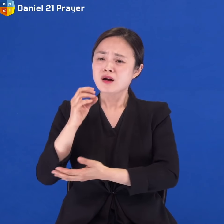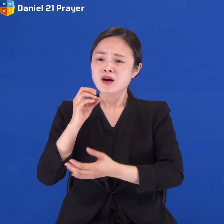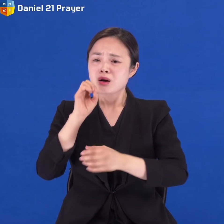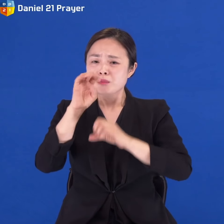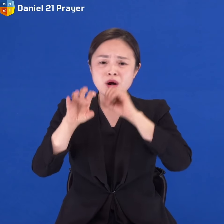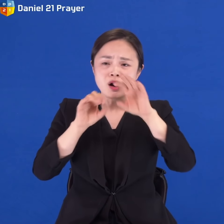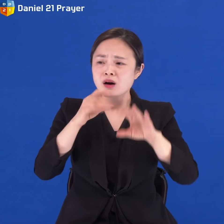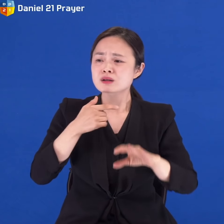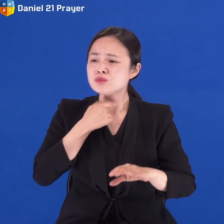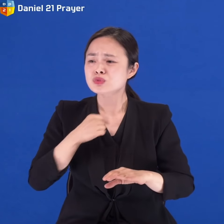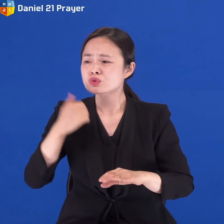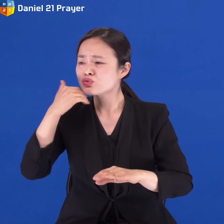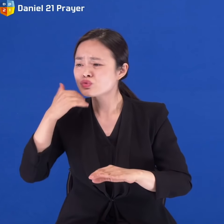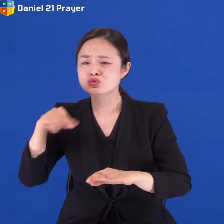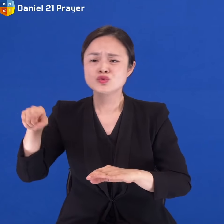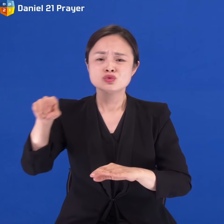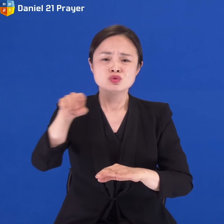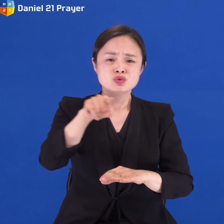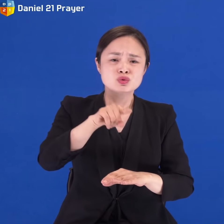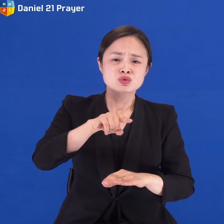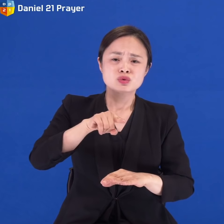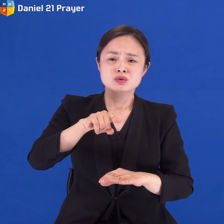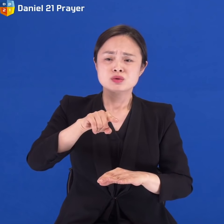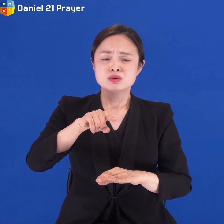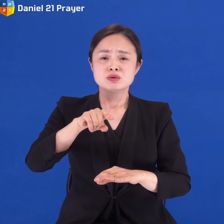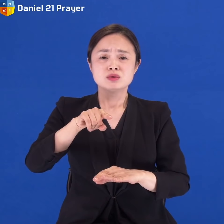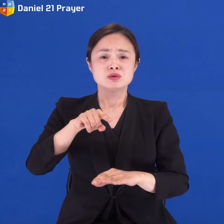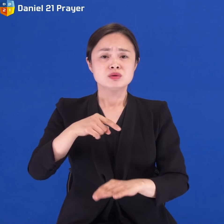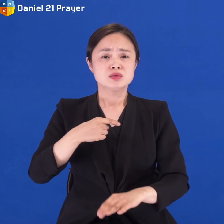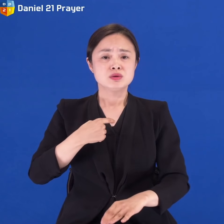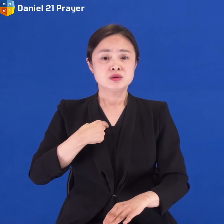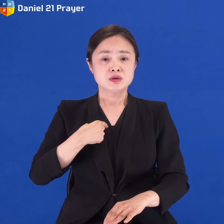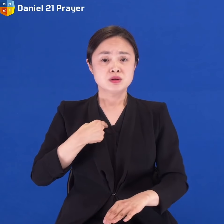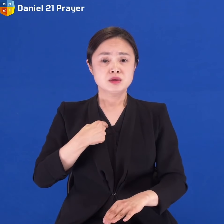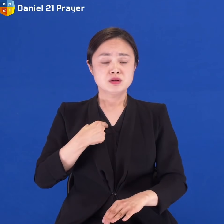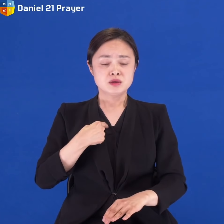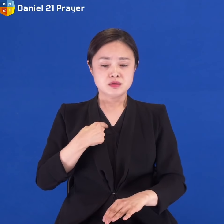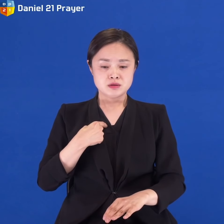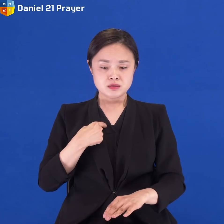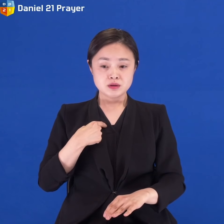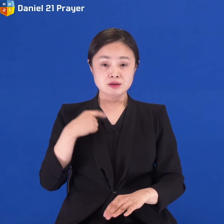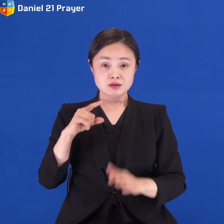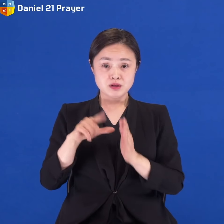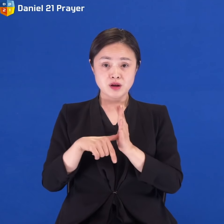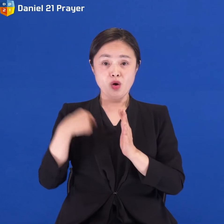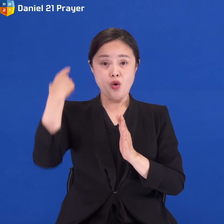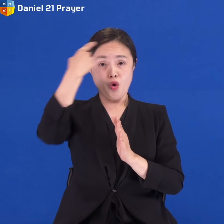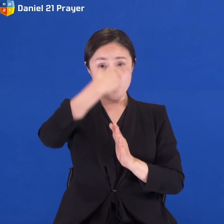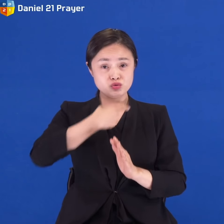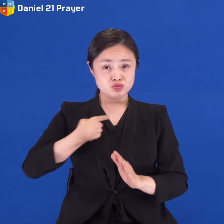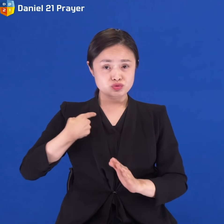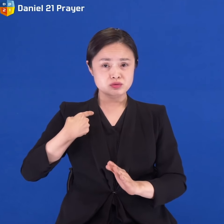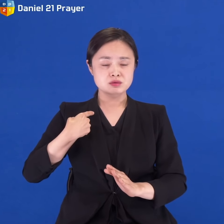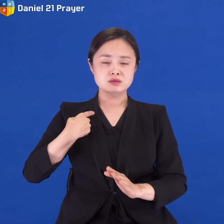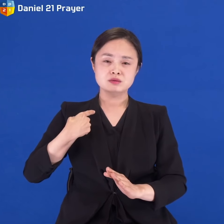멀쩡한 외모와 건강해 보이는 육신과 저의 재능을